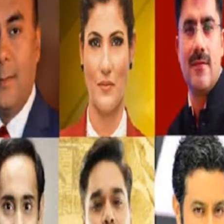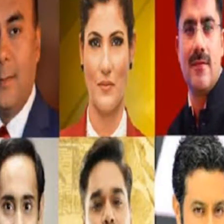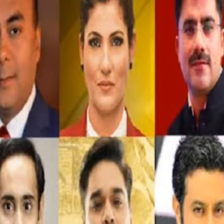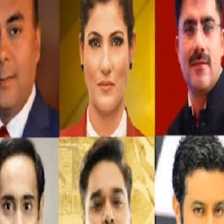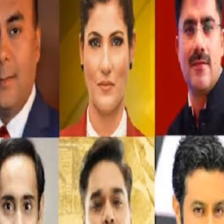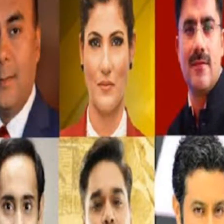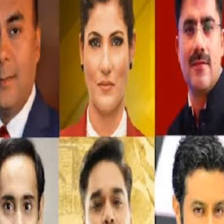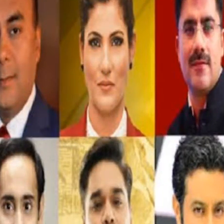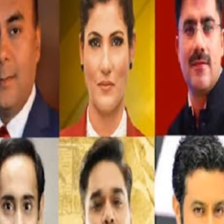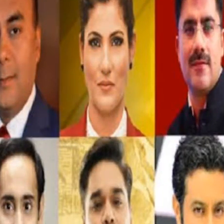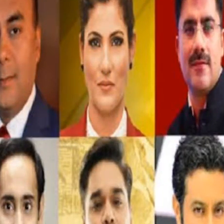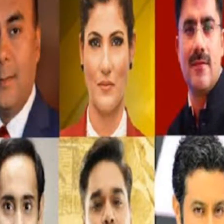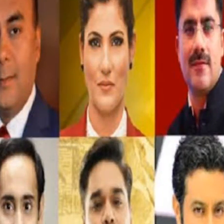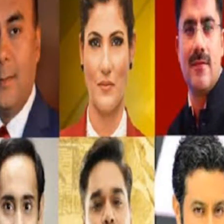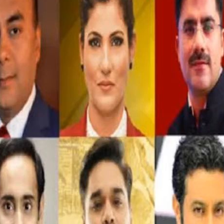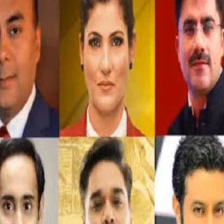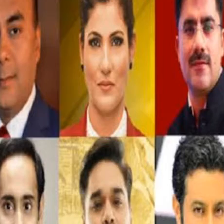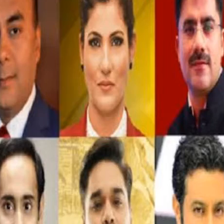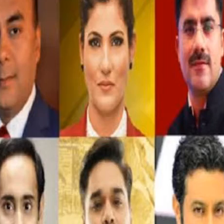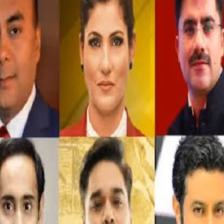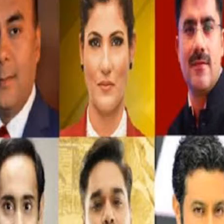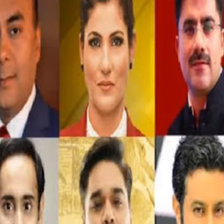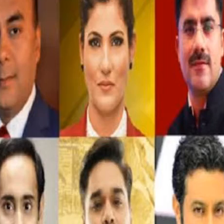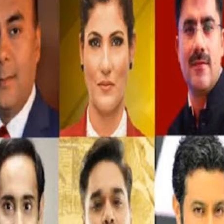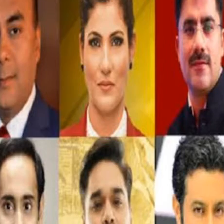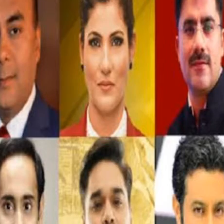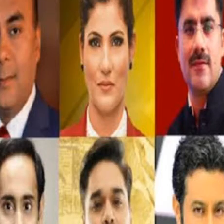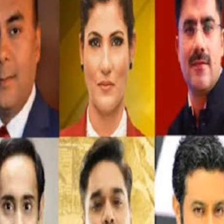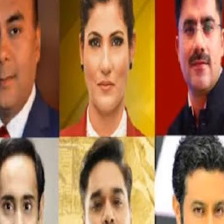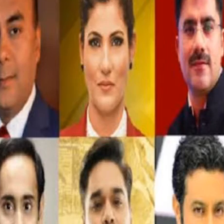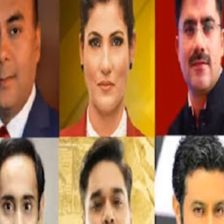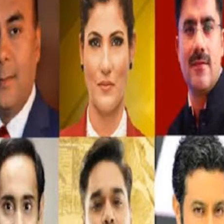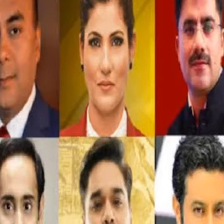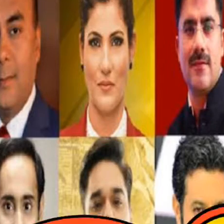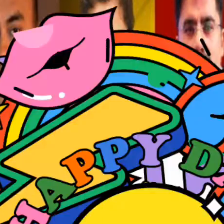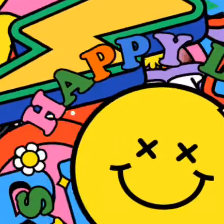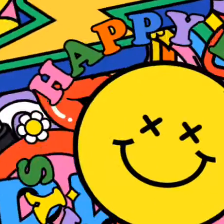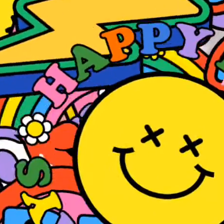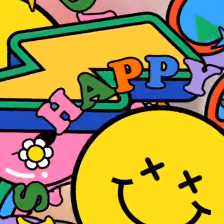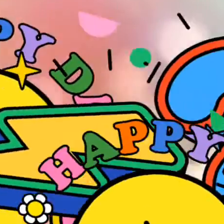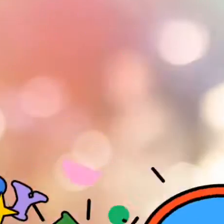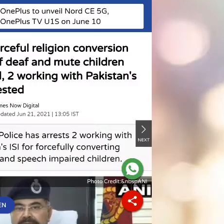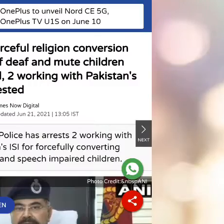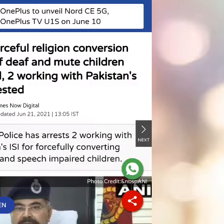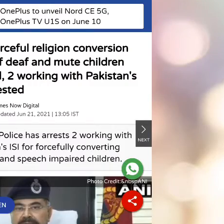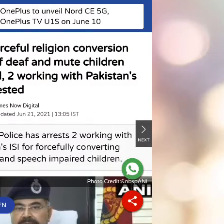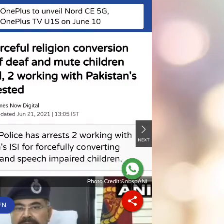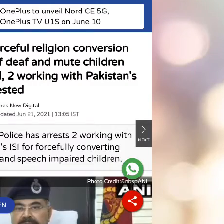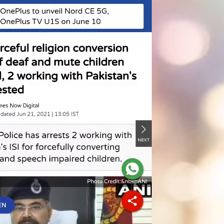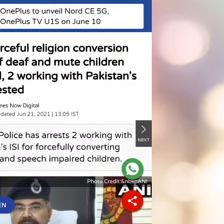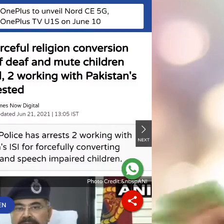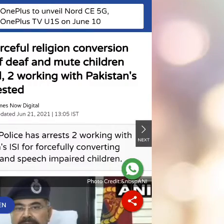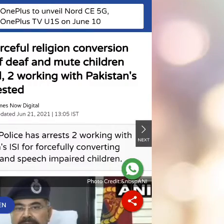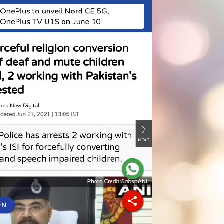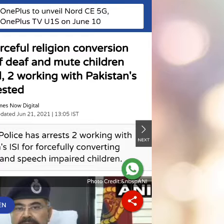जो गैर रिलेटेड क्लिप था, जो बिल्कुल उससे हटके क्लिप था, जो वाकया हुआ है उस वाकये